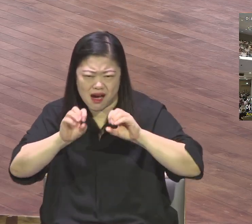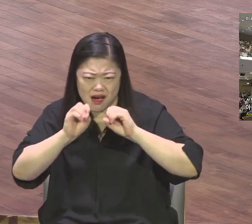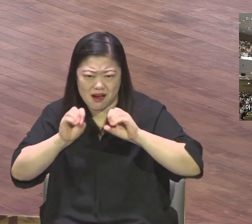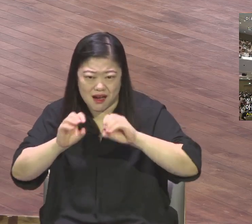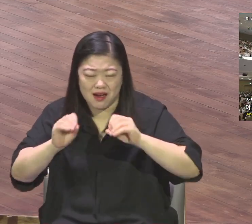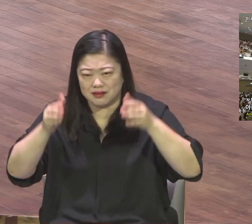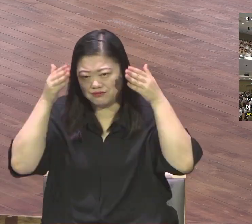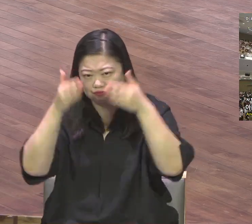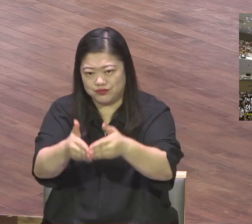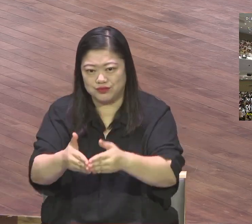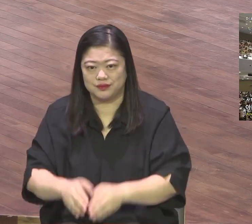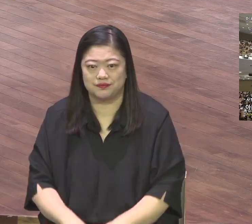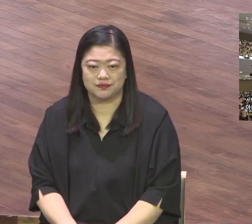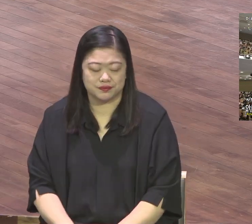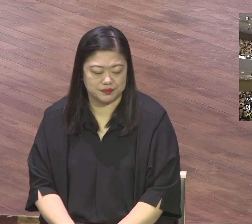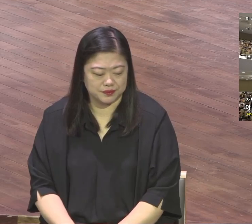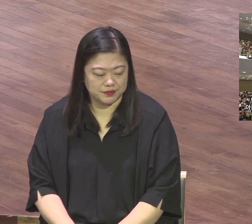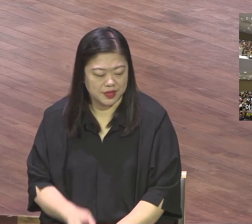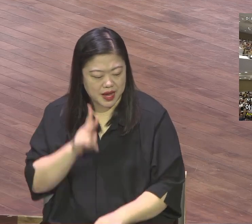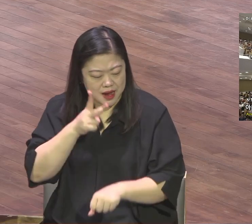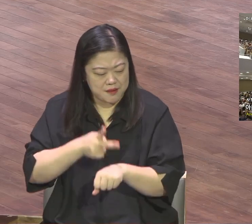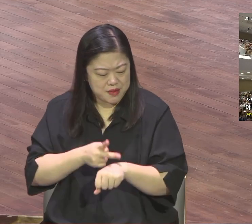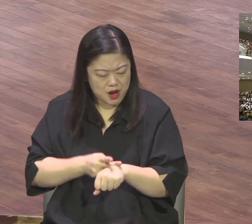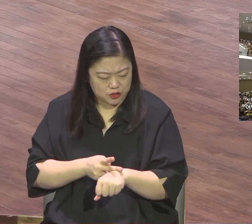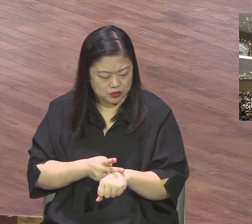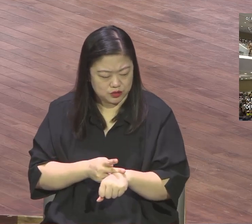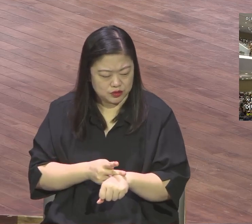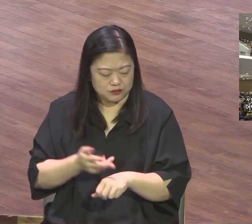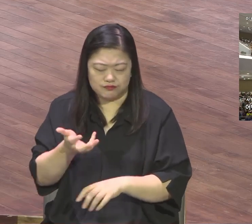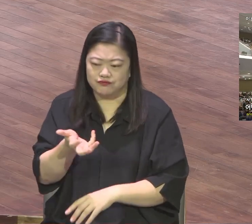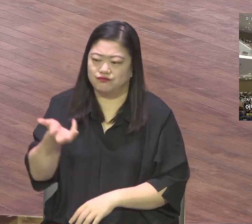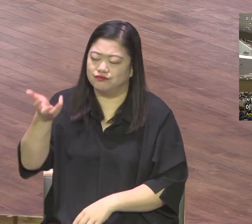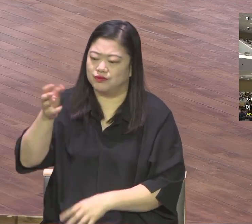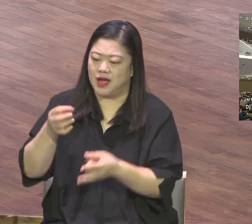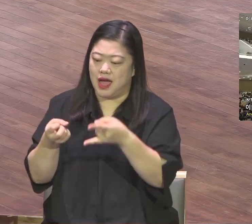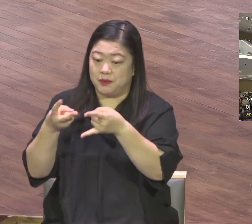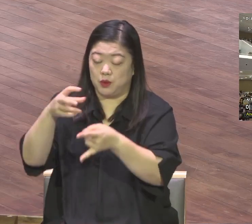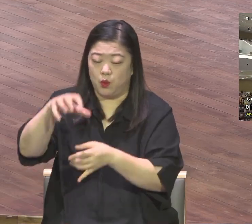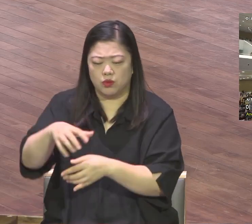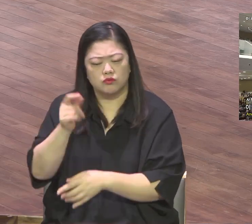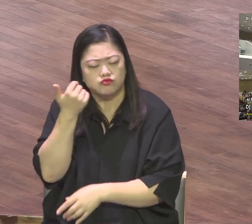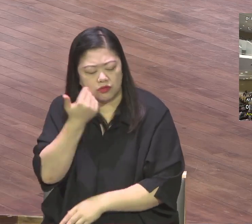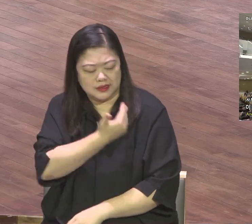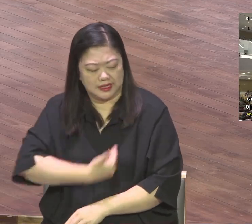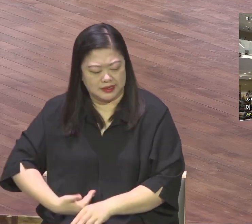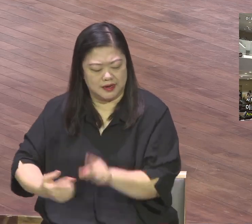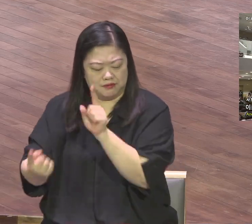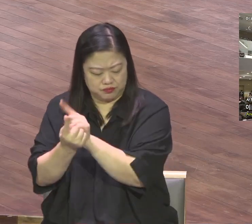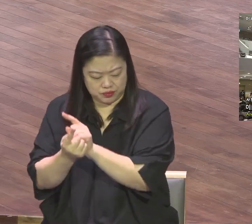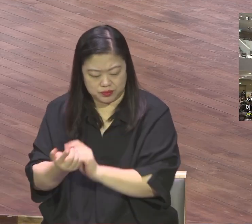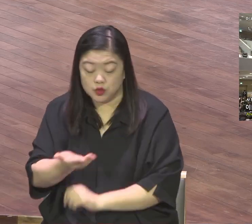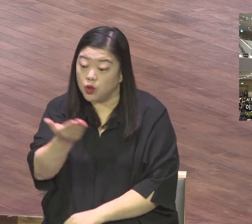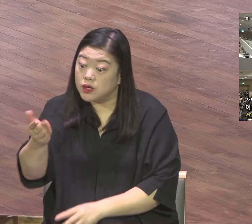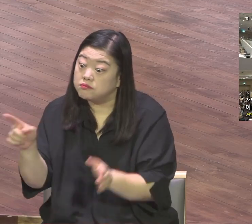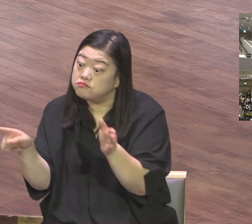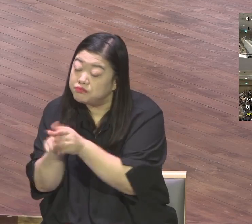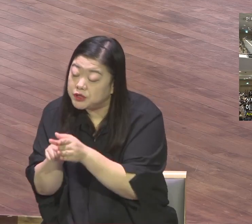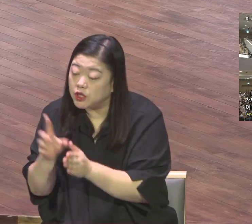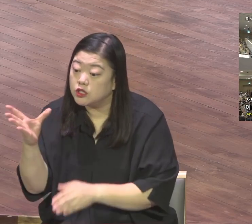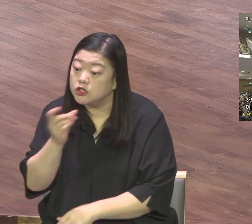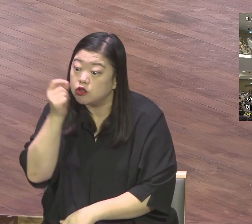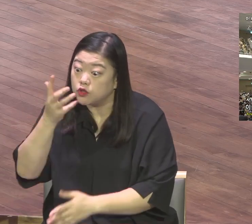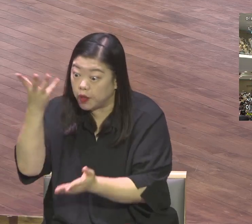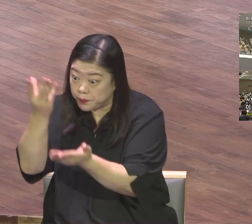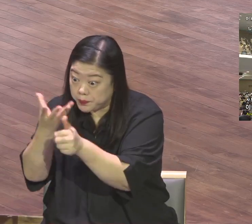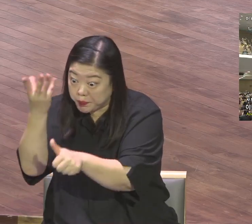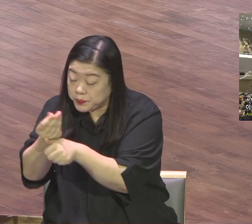있을 때에 바울이 윗지방으로 다녀 에베소에 와서 어떤 제자들을 만나 이르되 너희가 믿을 때 성령을 받았느냐 이르되